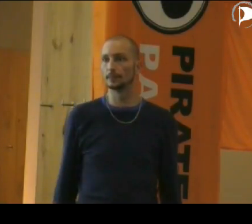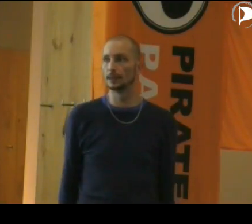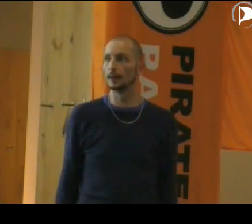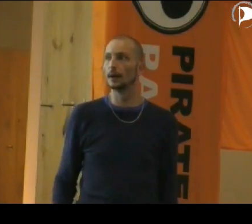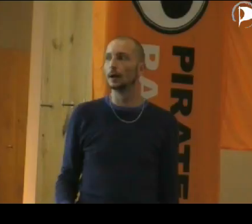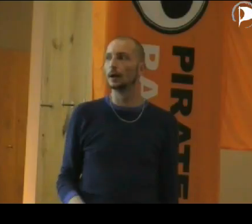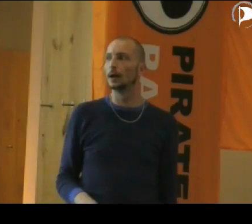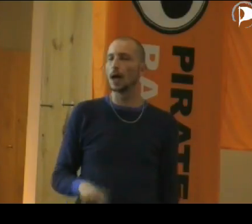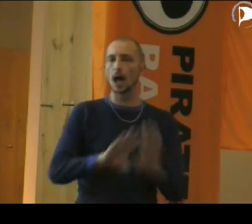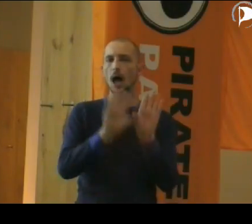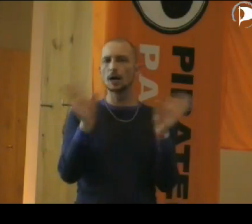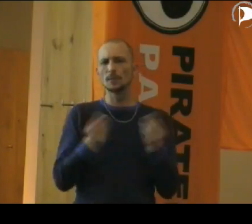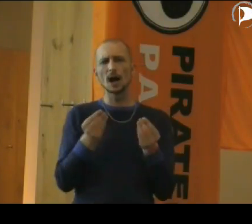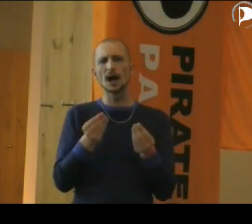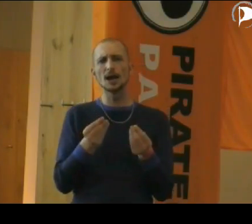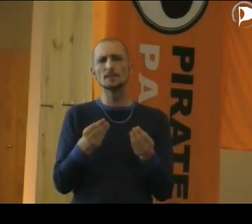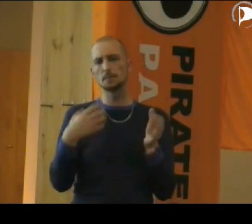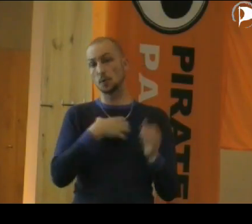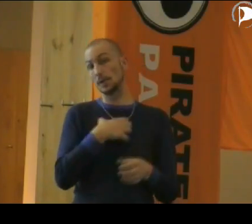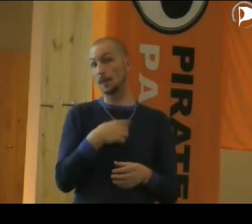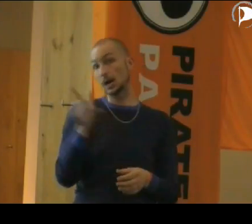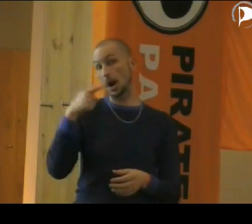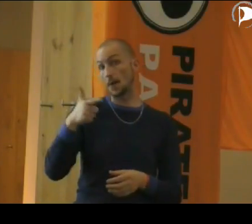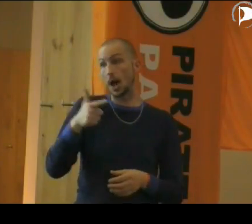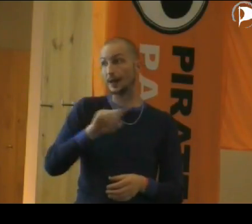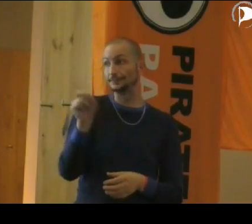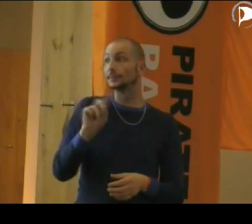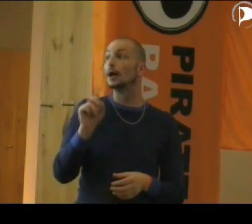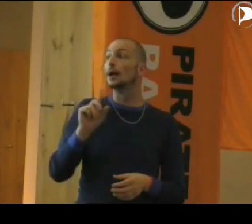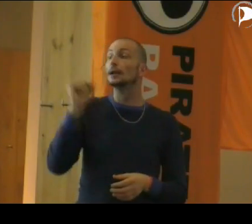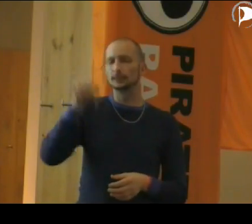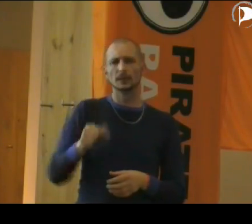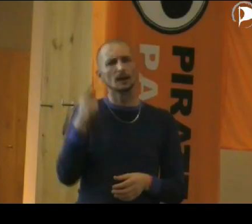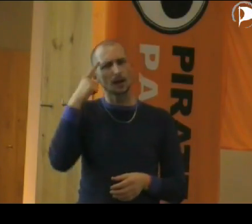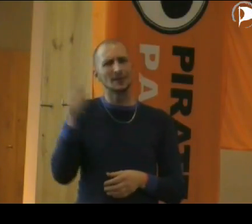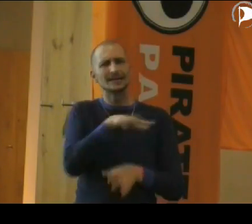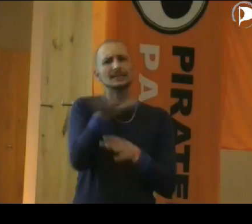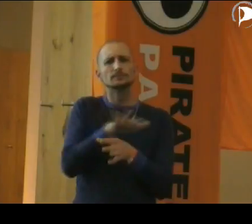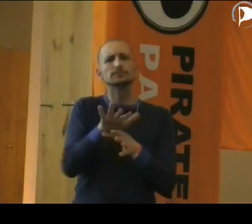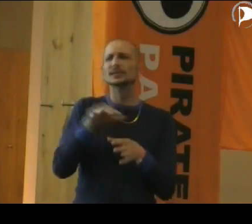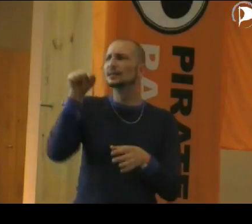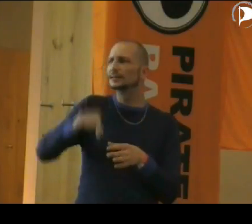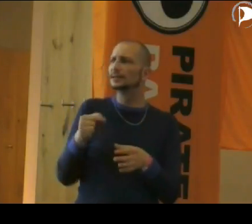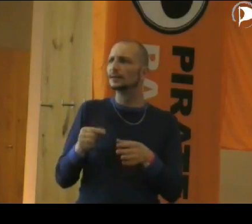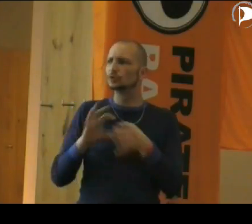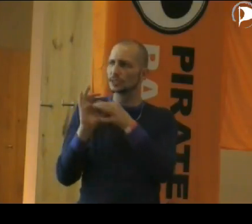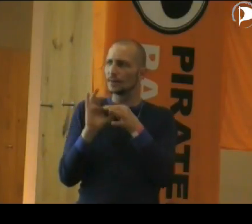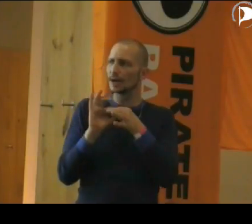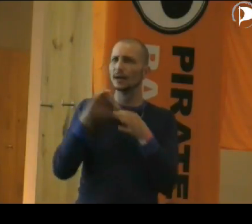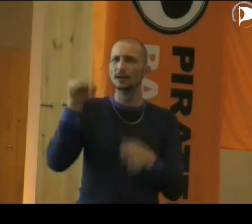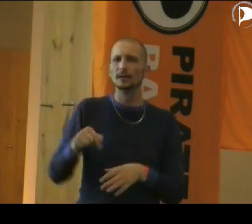ins feld und wer mit kameras wahrscheinlich auch die situation anderes mal als nebenjob die tcp